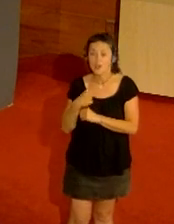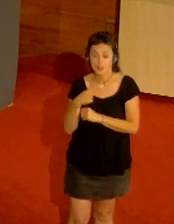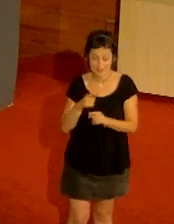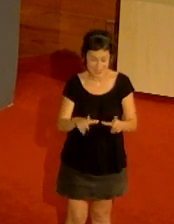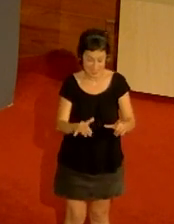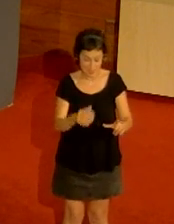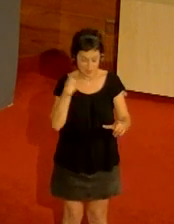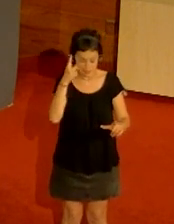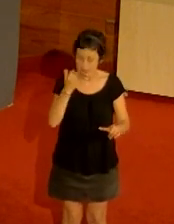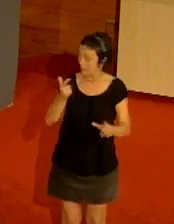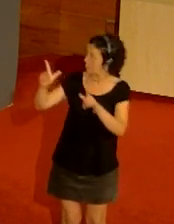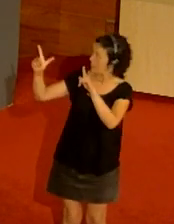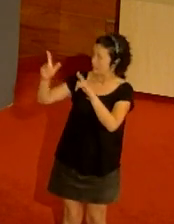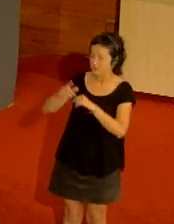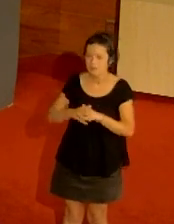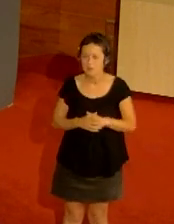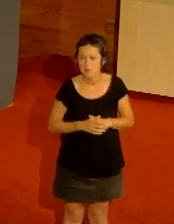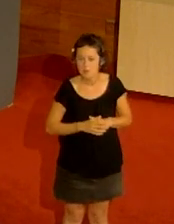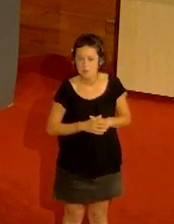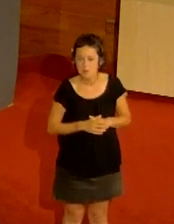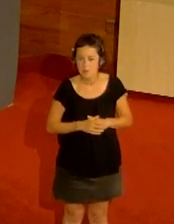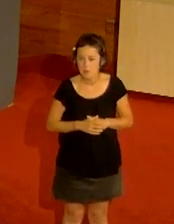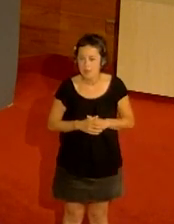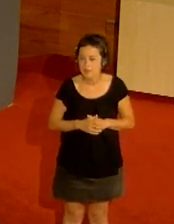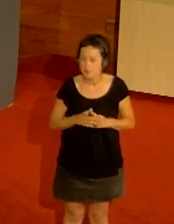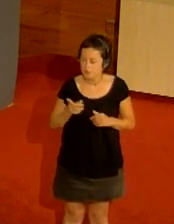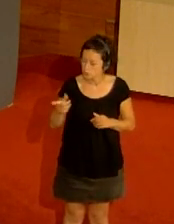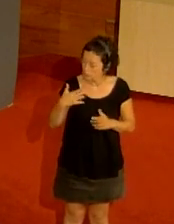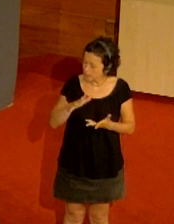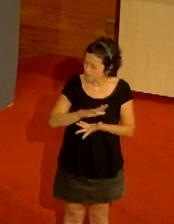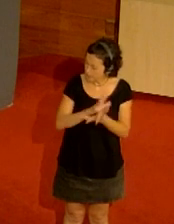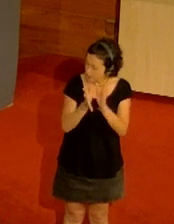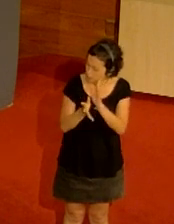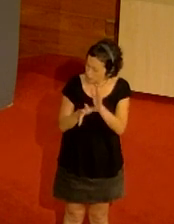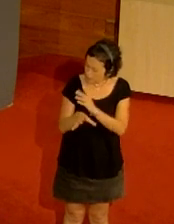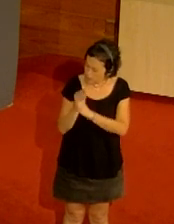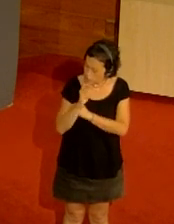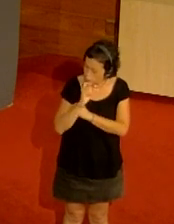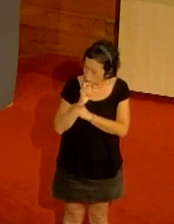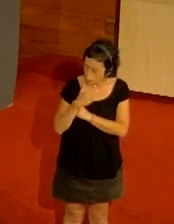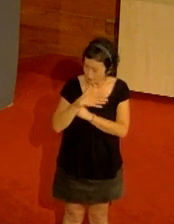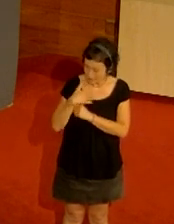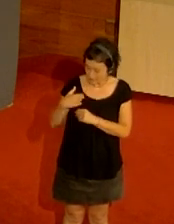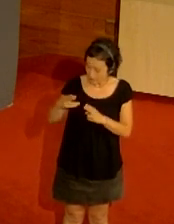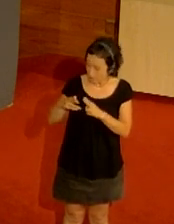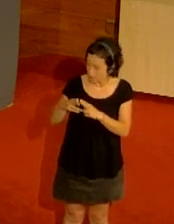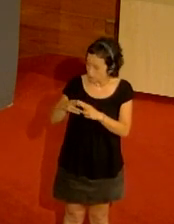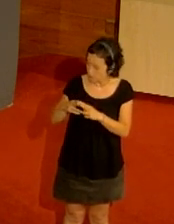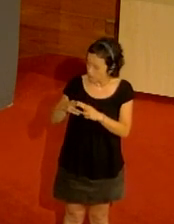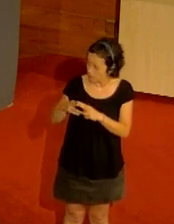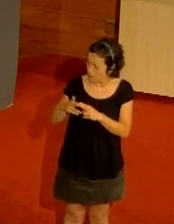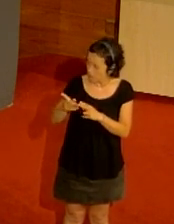vale. Sí. Y ahondando un poquito, a ver cómo entiendes esa transformación, quería preguntarte por cómo te ha transformado